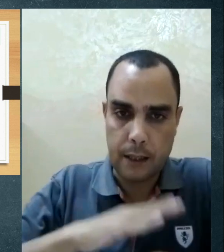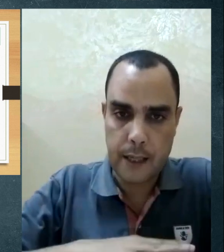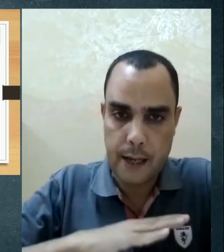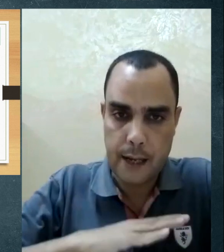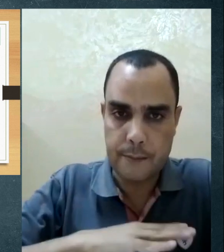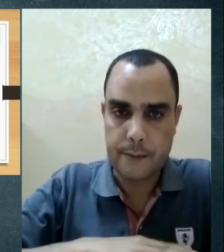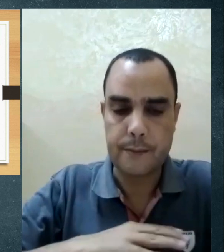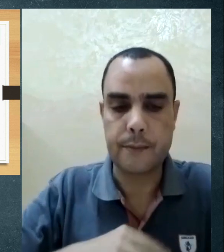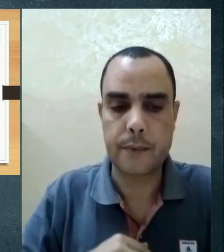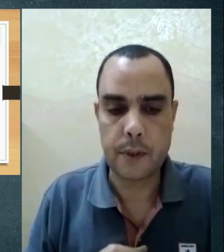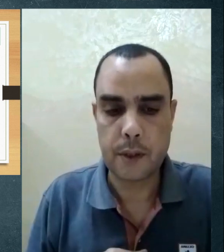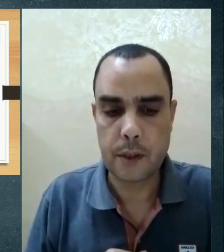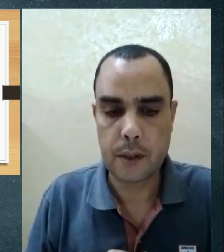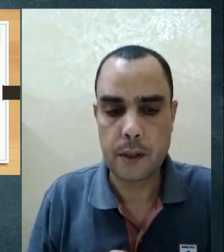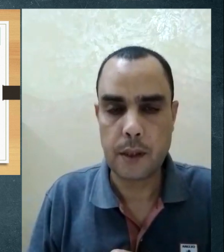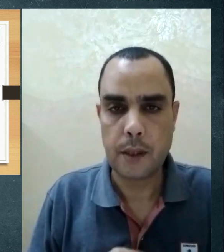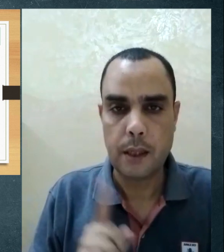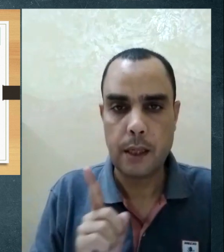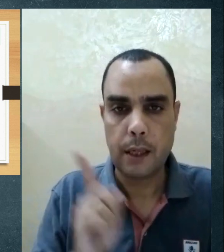بالقيم